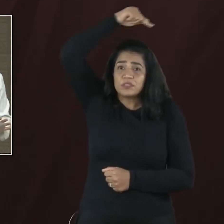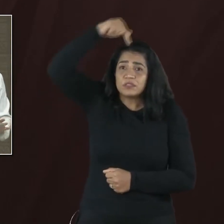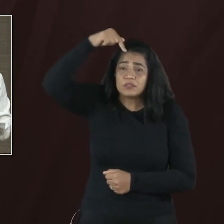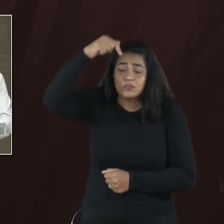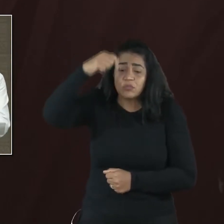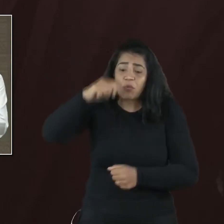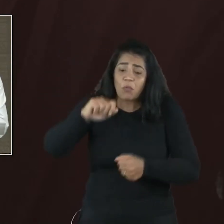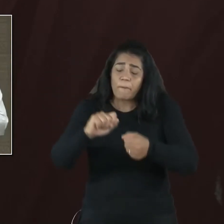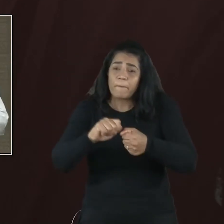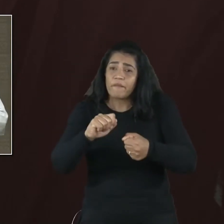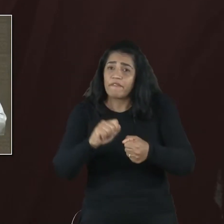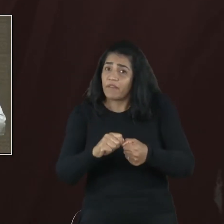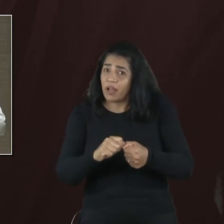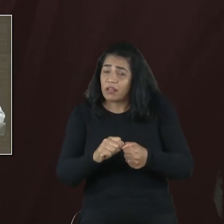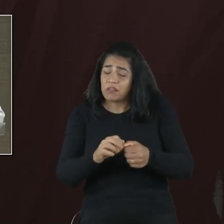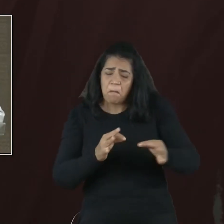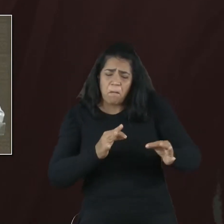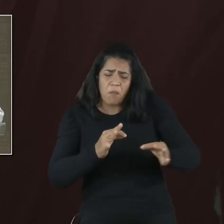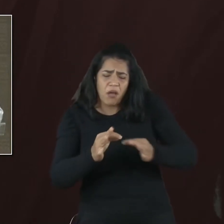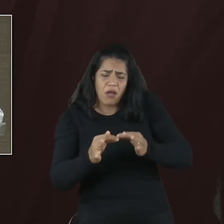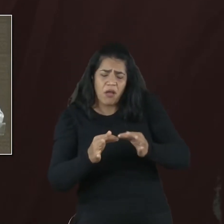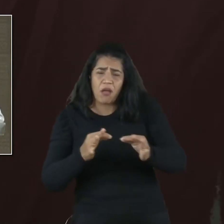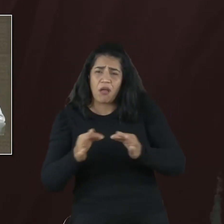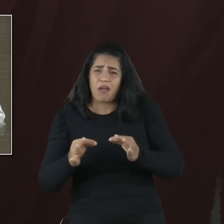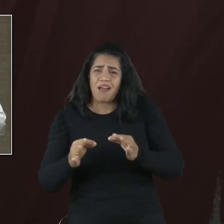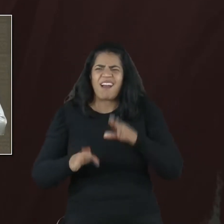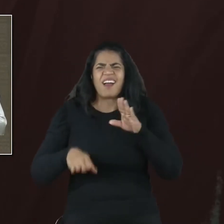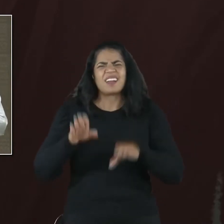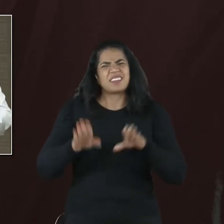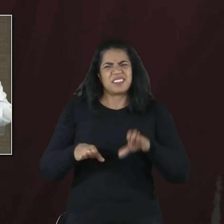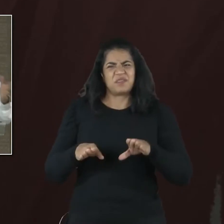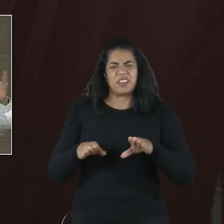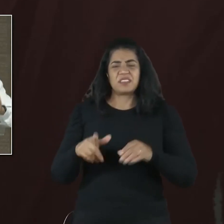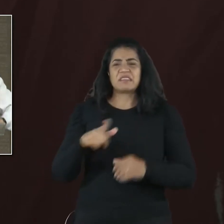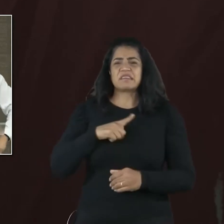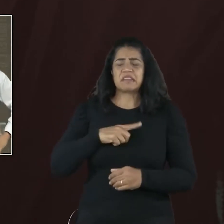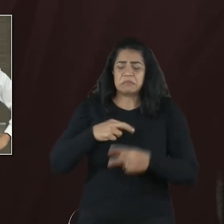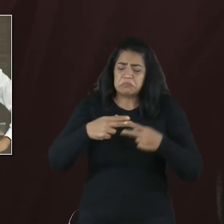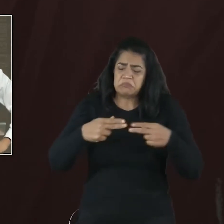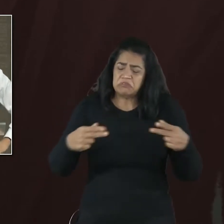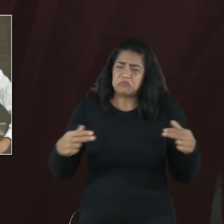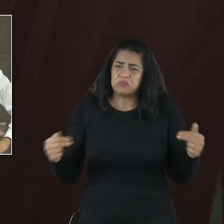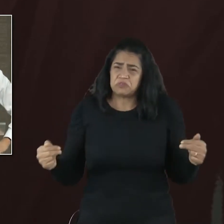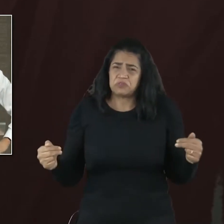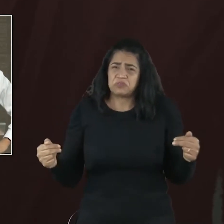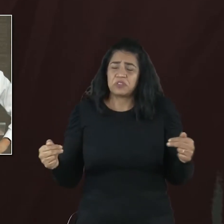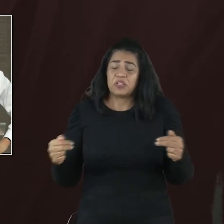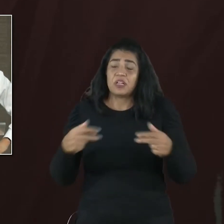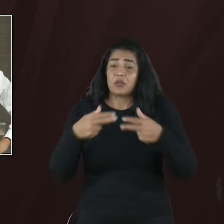coisas. Alguma coisa diferente aconteceu na sua vida, não murmure, é o Espírito fazendo as coisas.